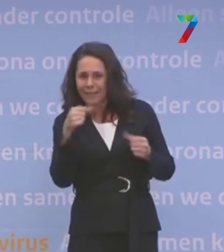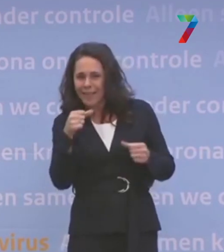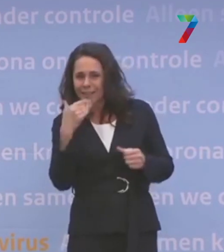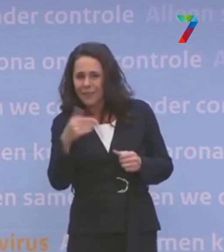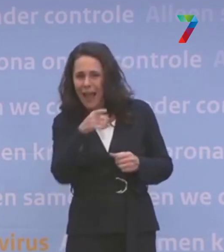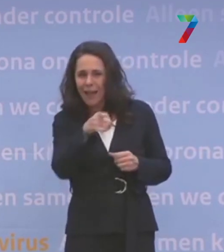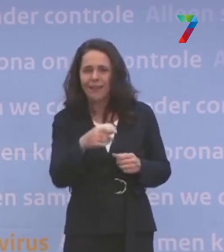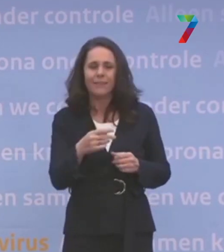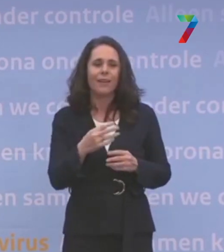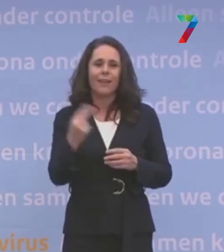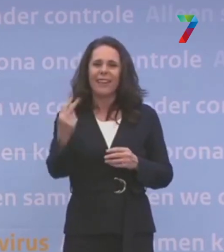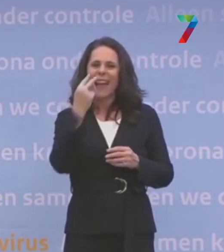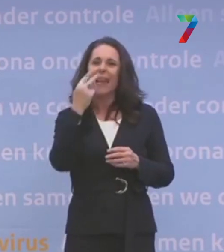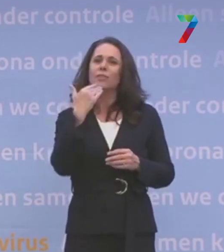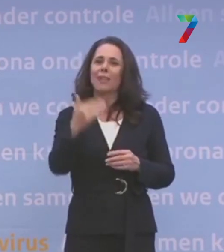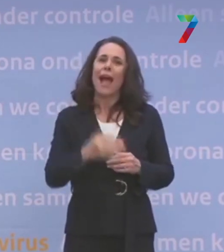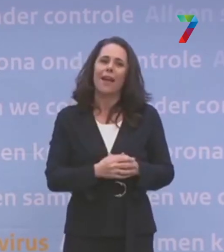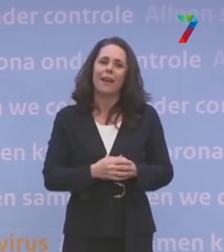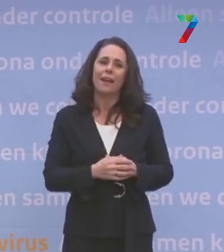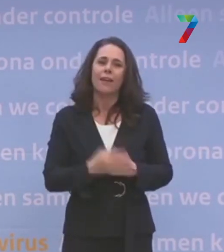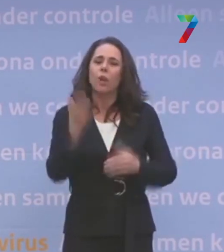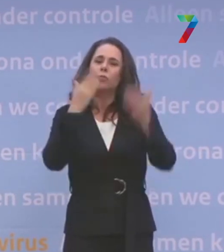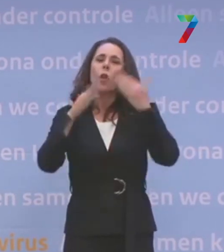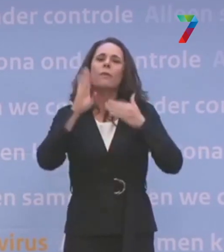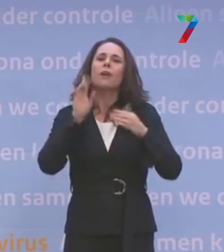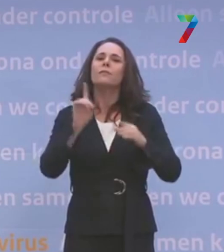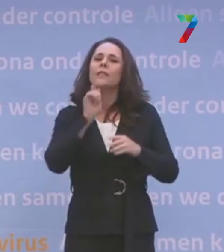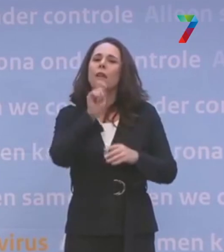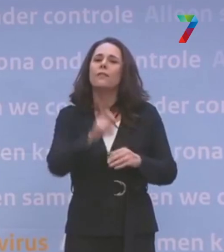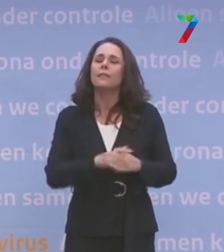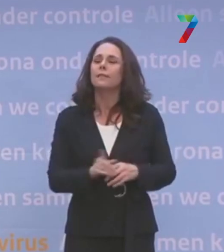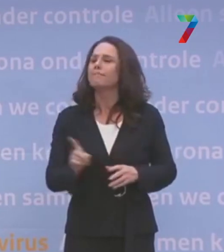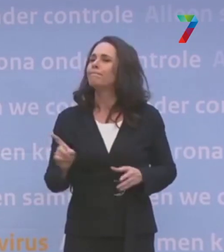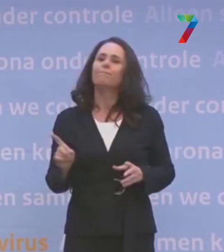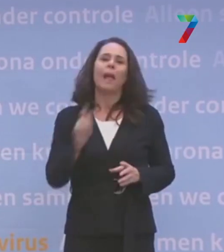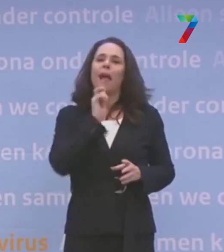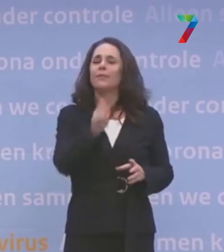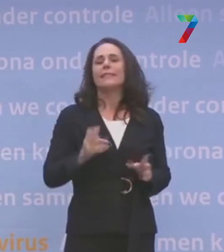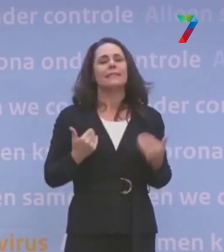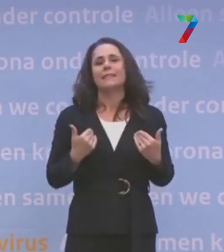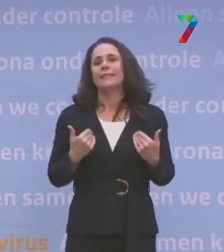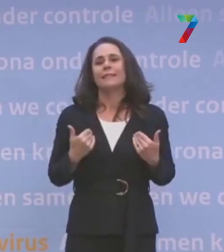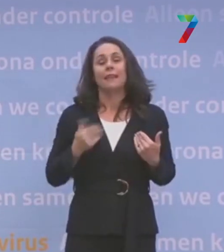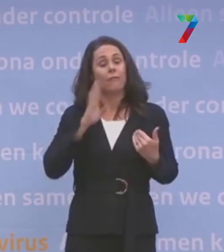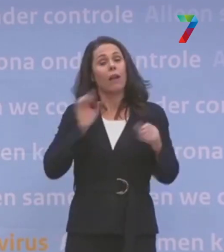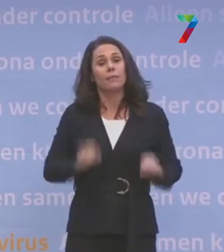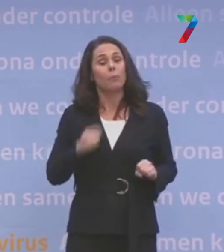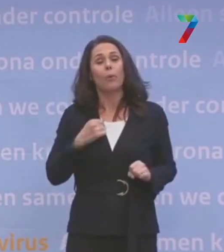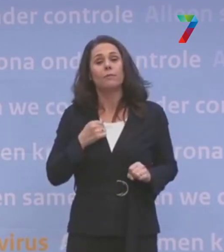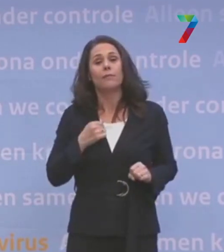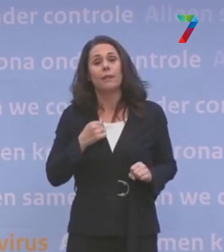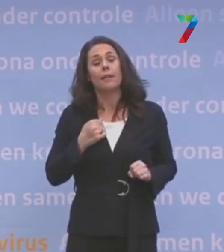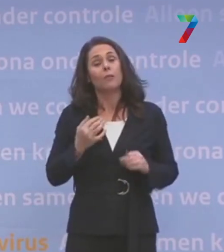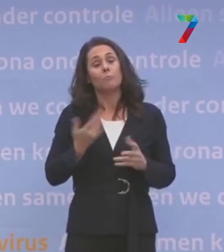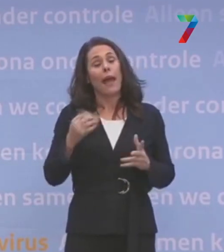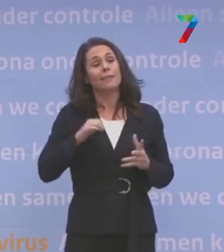is. Wat is nou het advies voor de zomervakantie? Daar is geen advies over. Ik ga geen vakanties verder boeken. Ik had een paar dingetjes geboekt